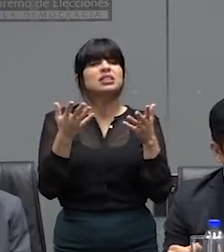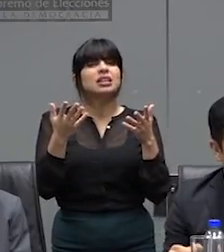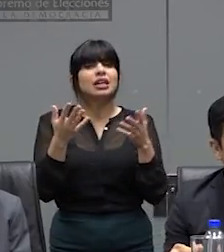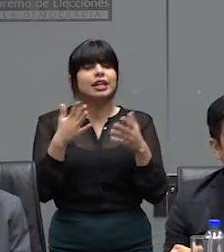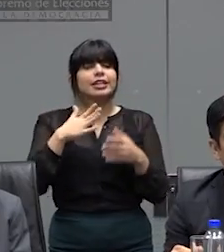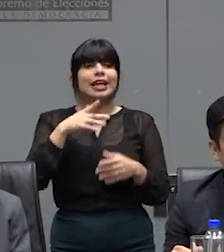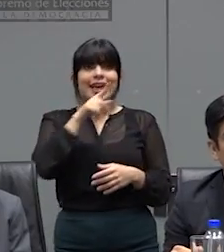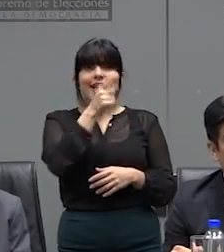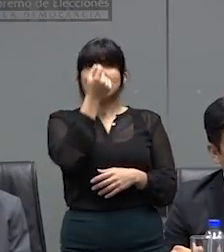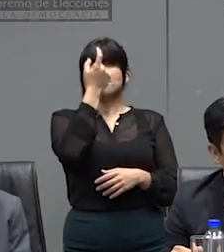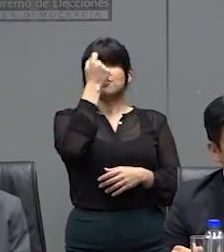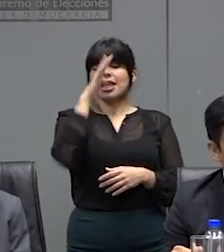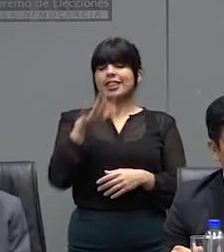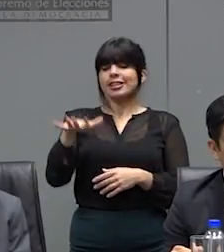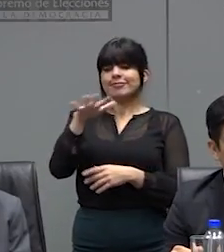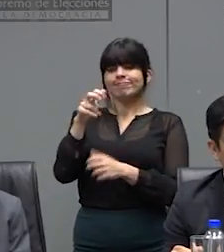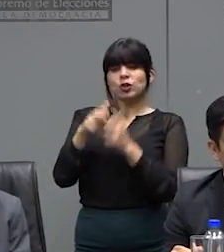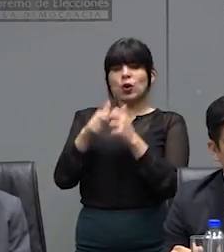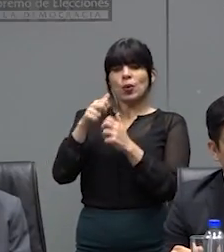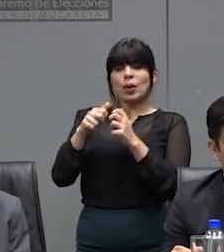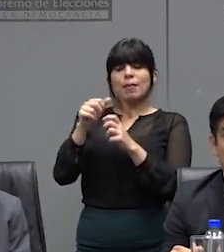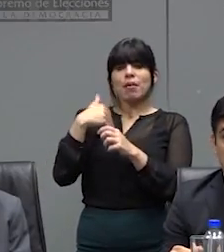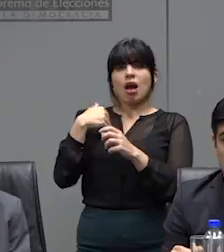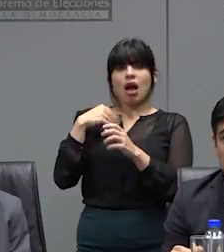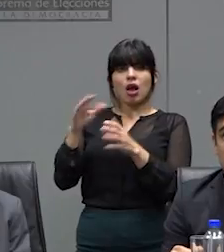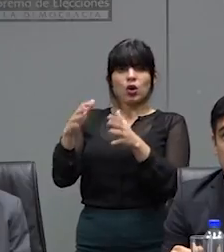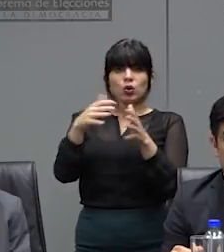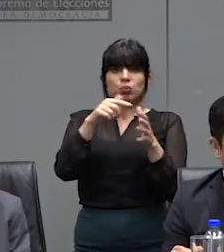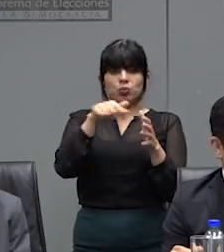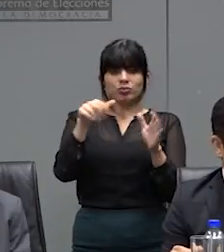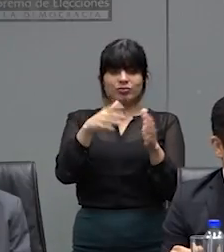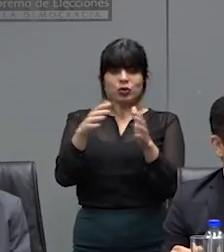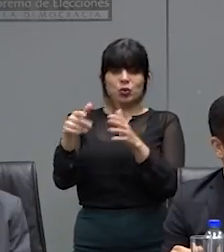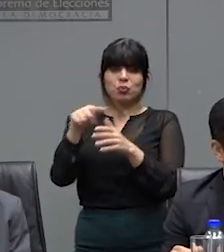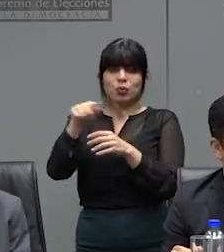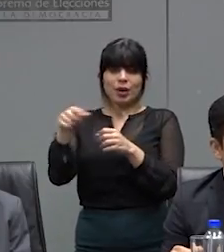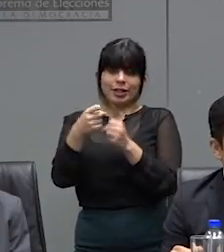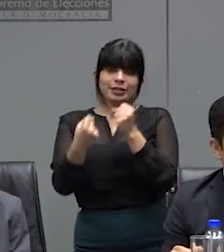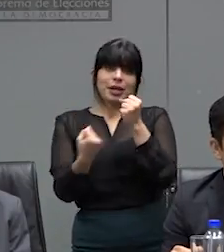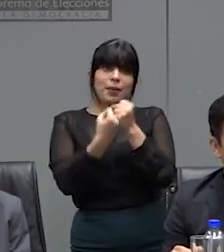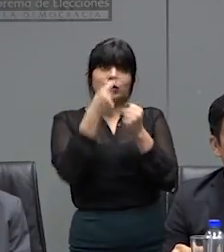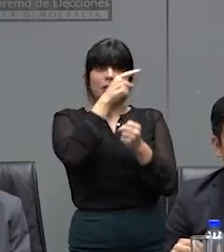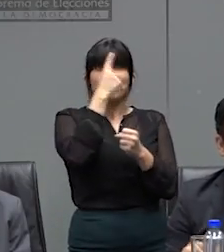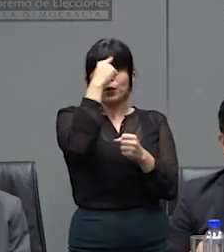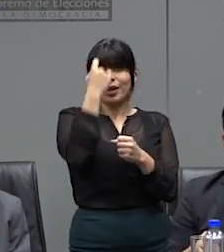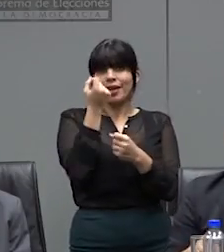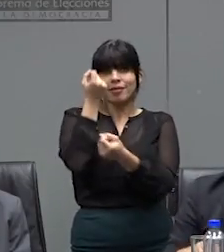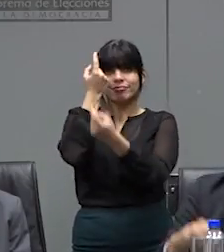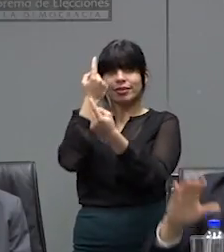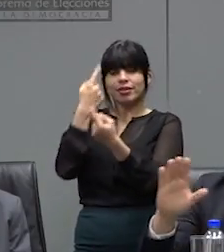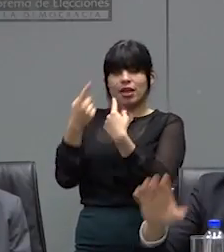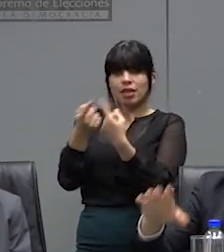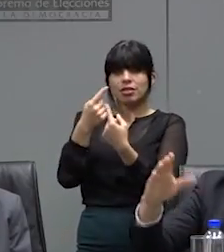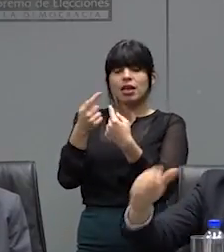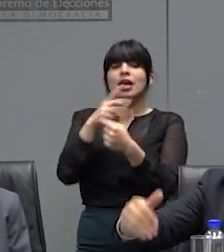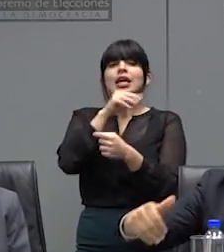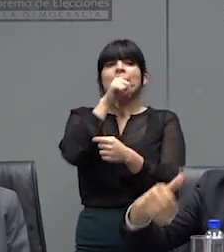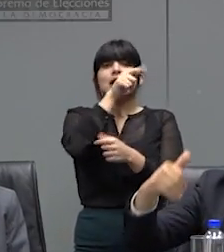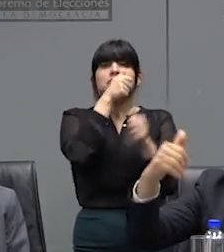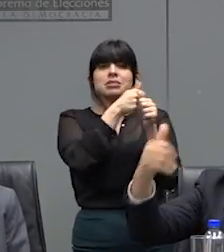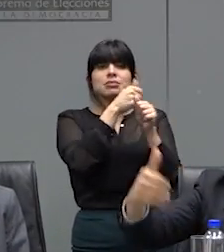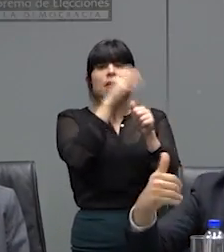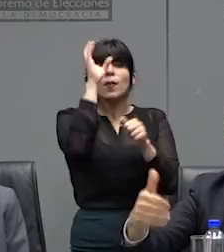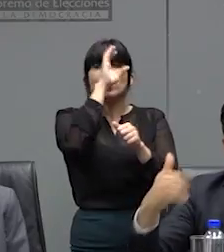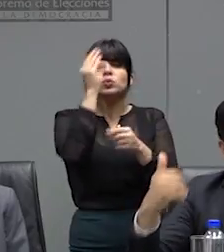él entiende la problemática de estos sectores que lo respaldan porque los entienden y de conformidad buscará las formas